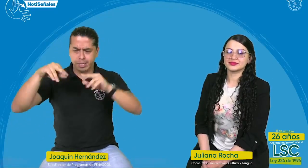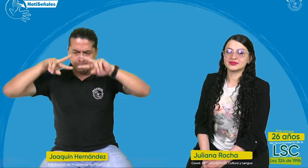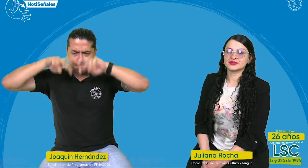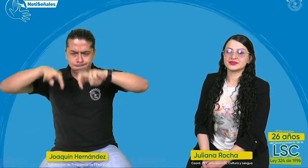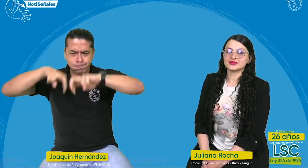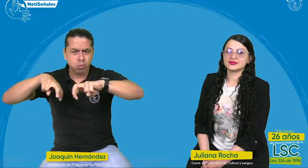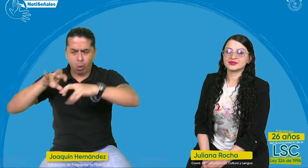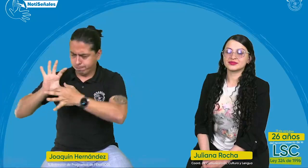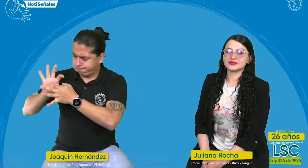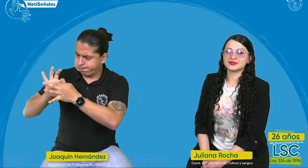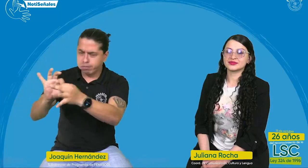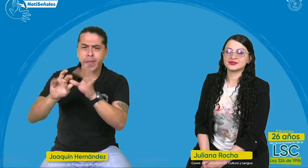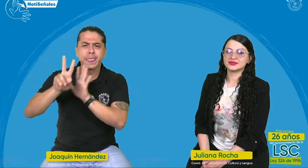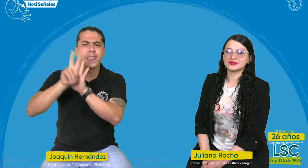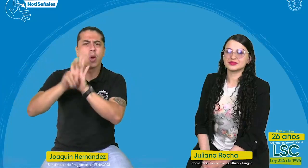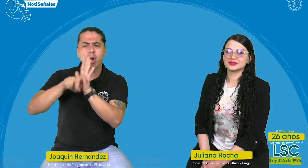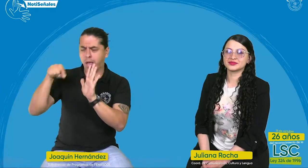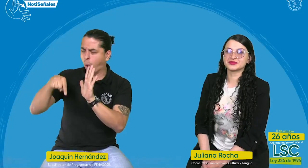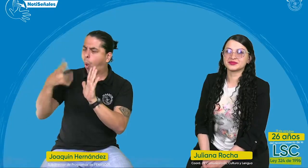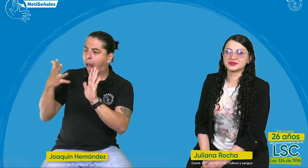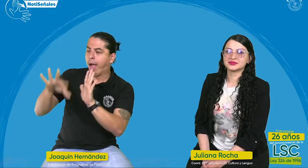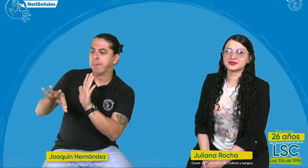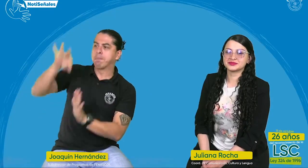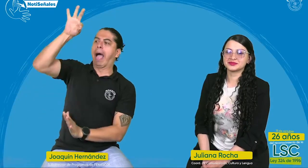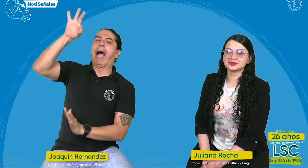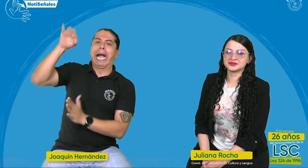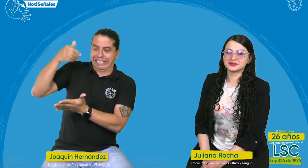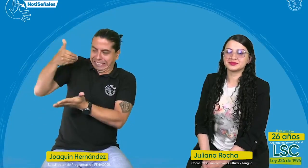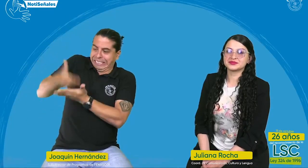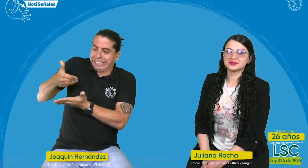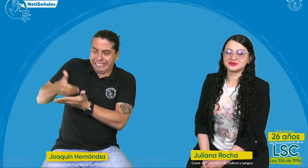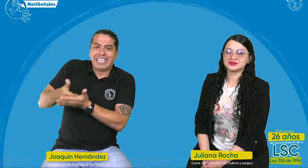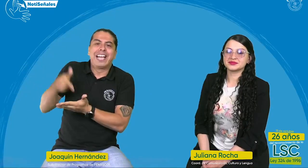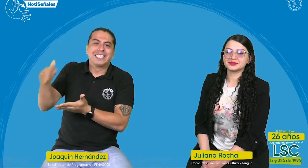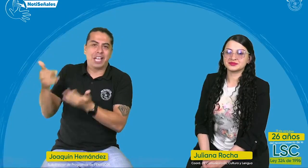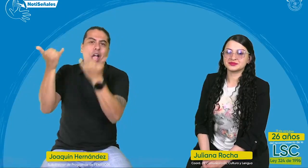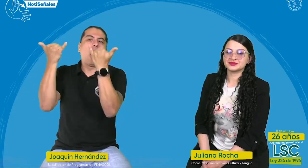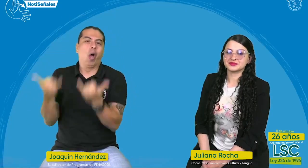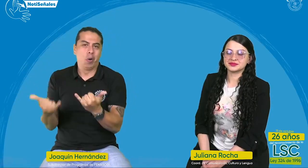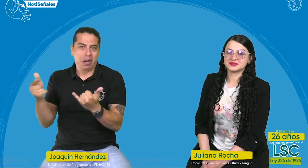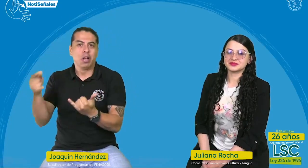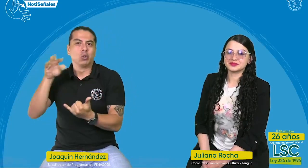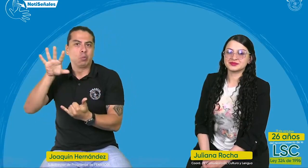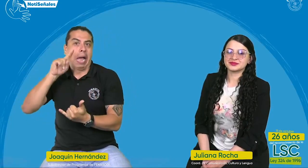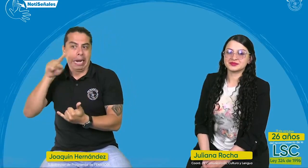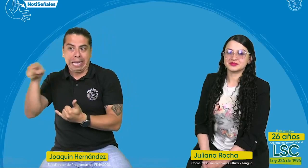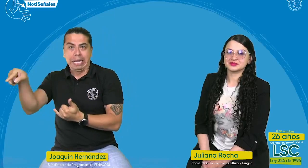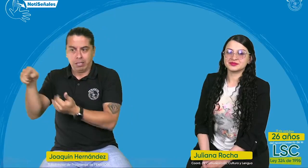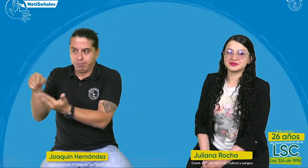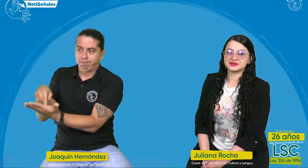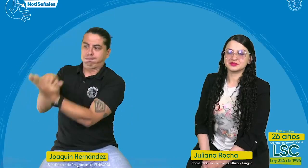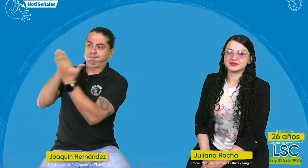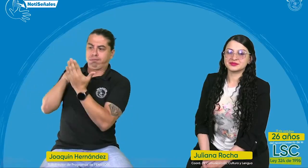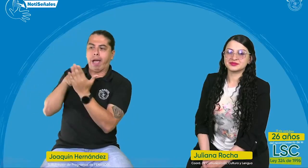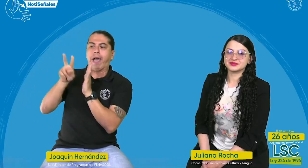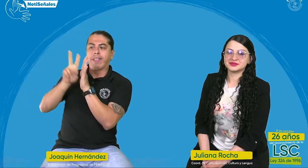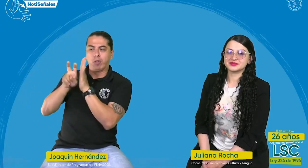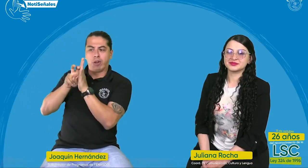de hacer este análisis ella va a continuar con este proceso para demostrar en estos momentos lo que hay